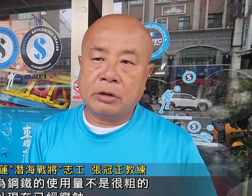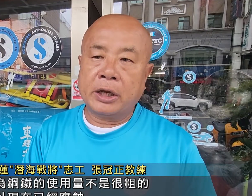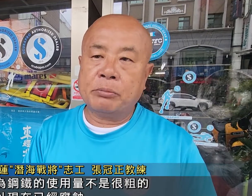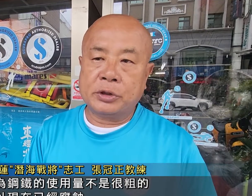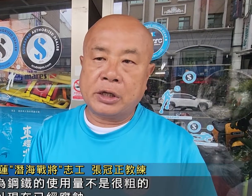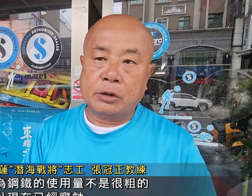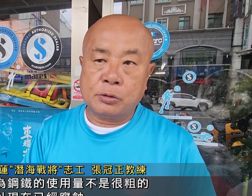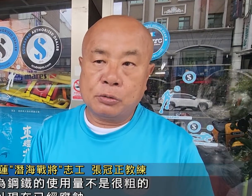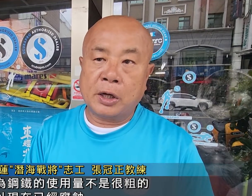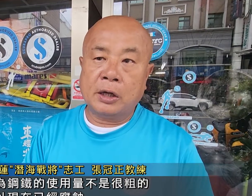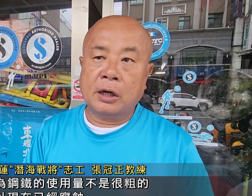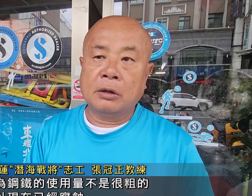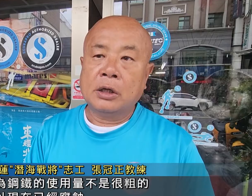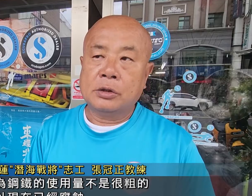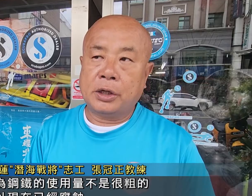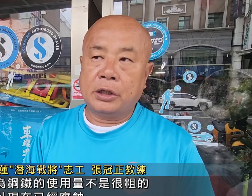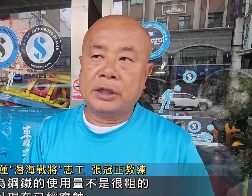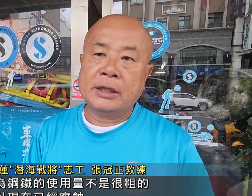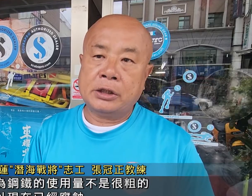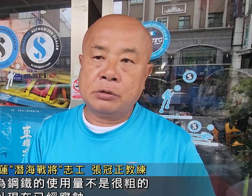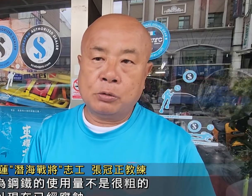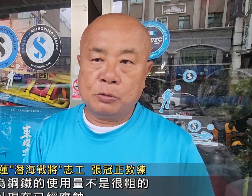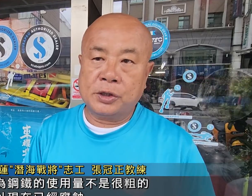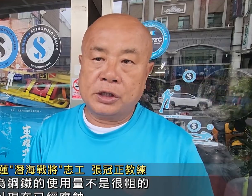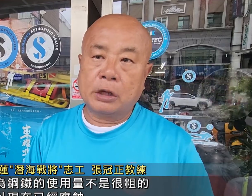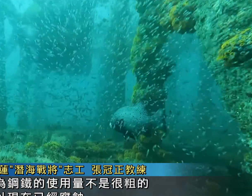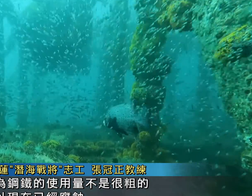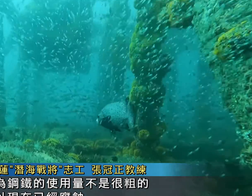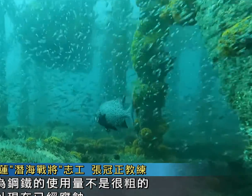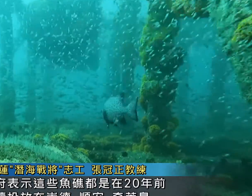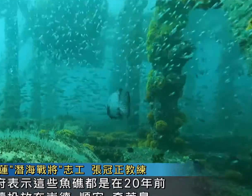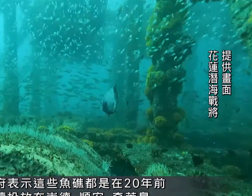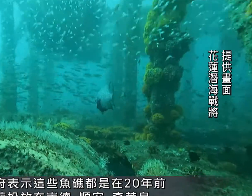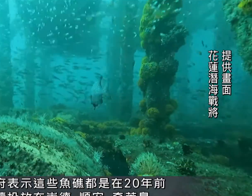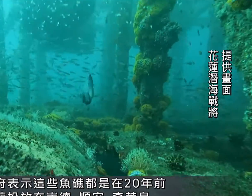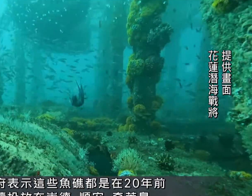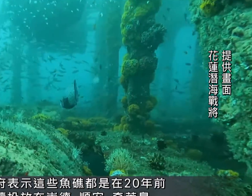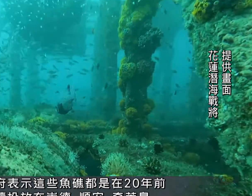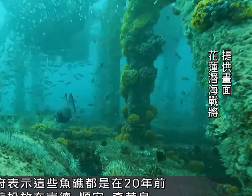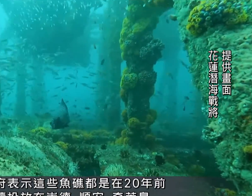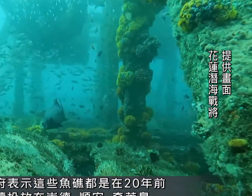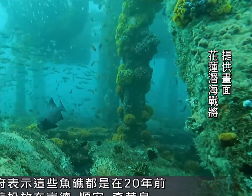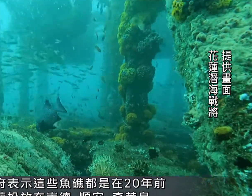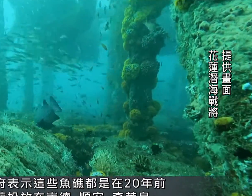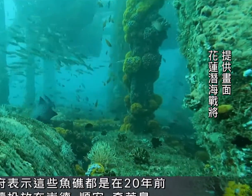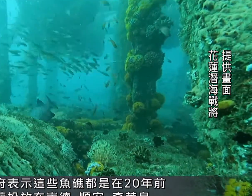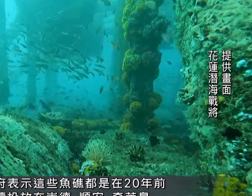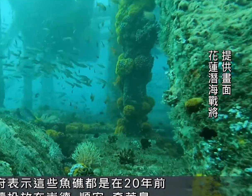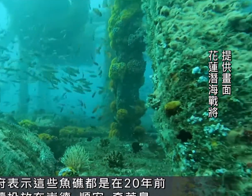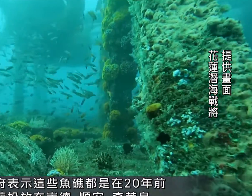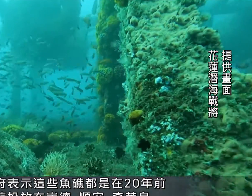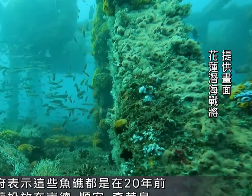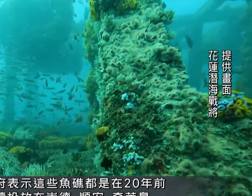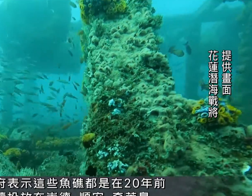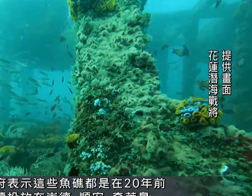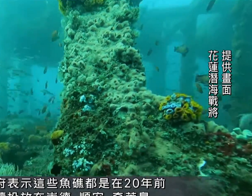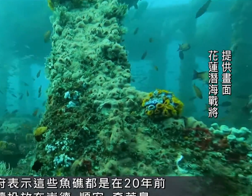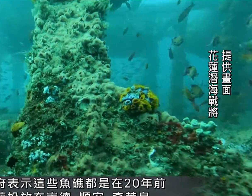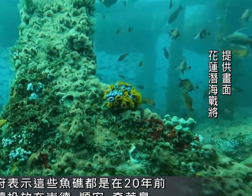用量不是很粗的话，所以现在已经50了。 县府表示，这些鱼礁都是在20年前陆续投放在崇德、